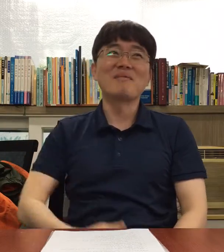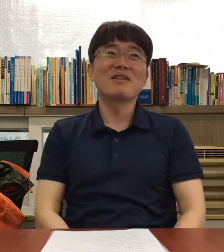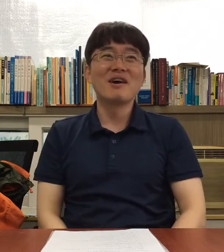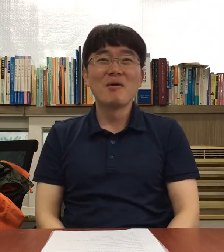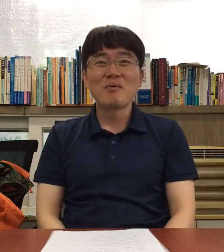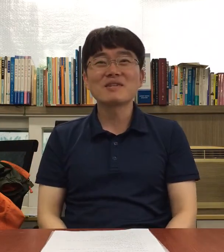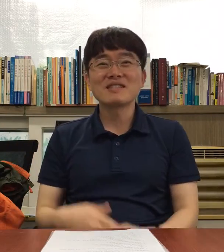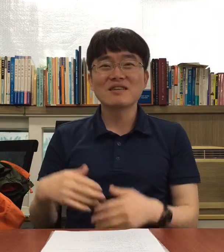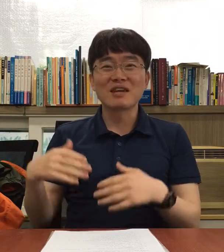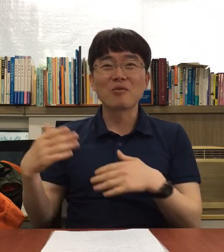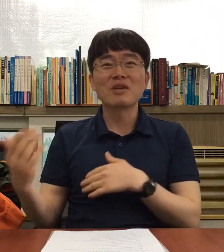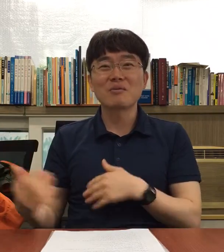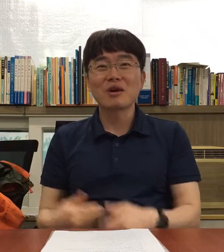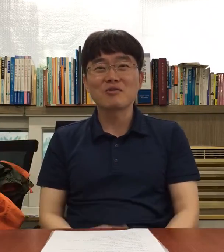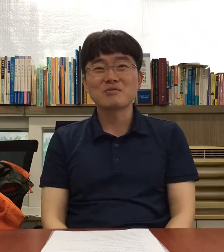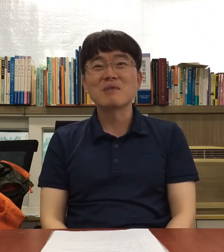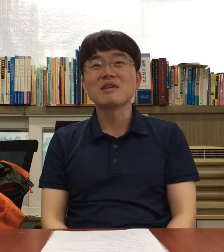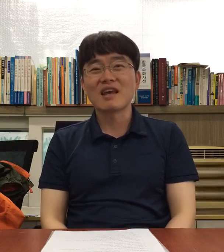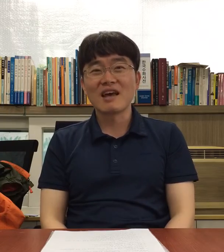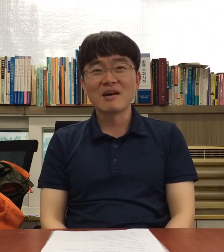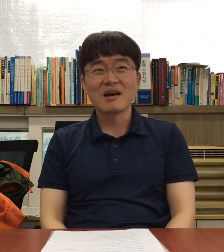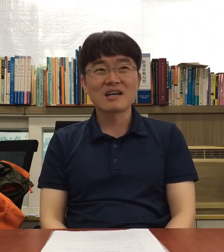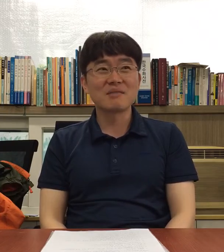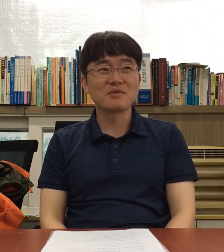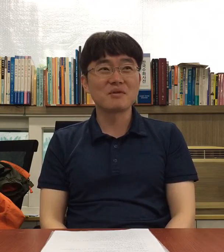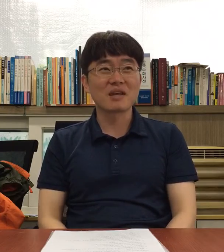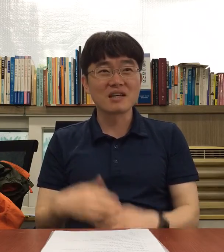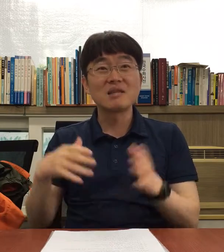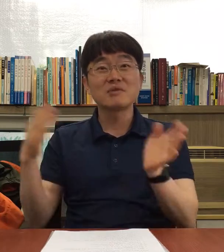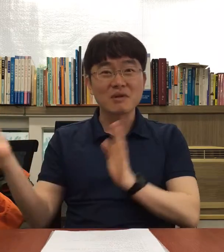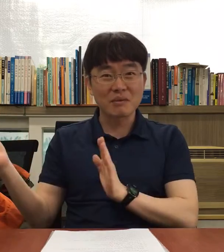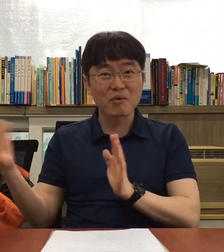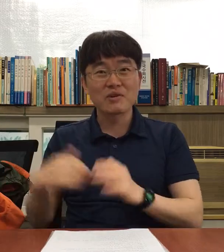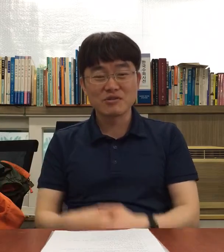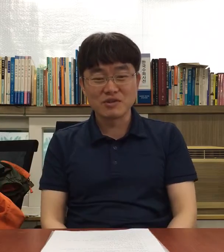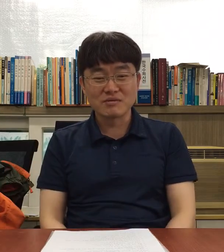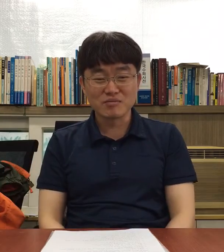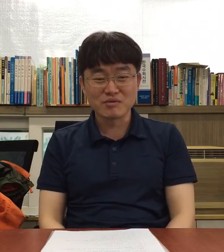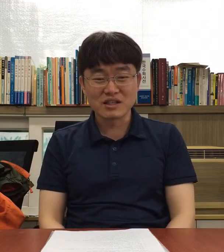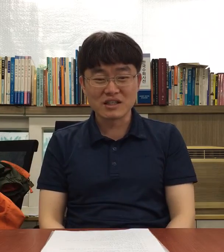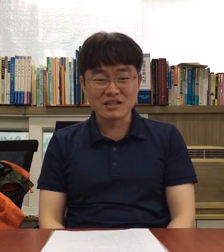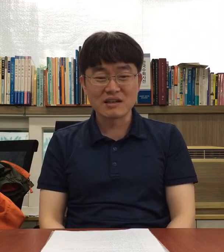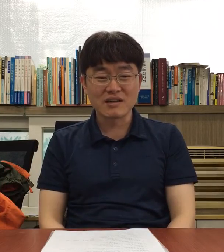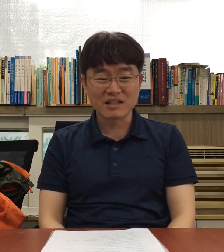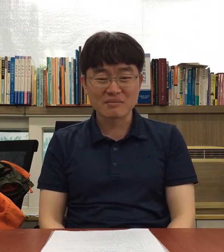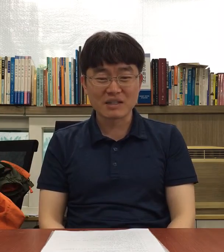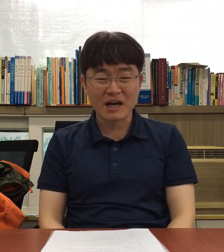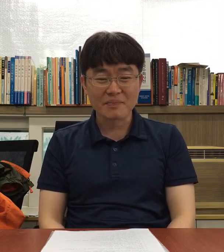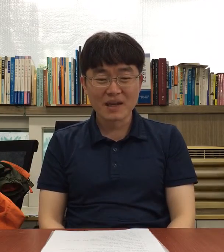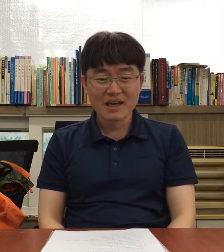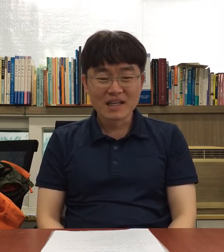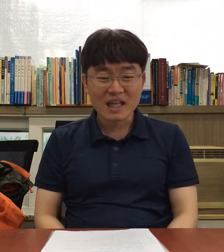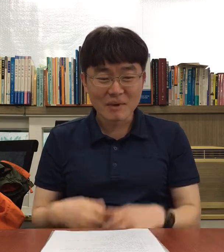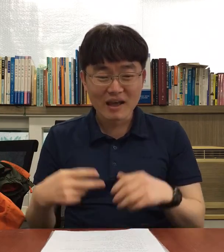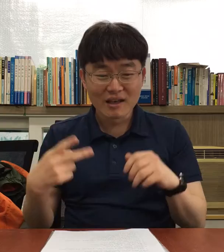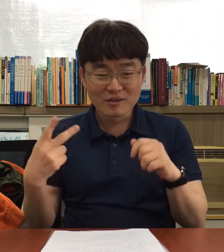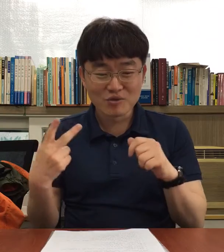하면 훨씬 더 이렇게 농익이 보기에도 좀 재밌게 그림처럼 표현될 수 있는 부분이 될 것 같습니다. 그 다음에 두